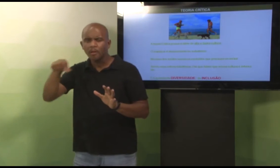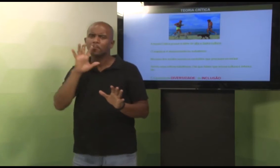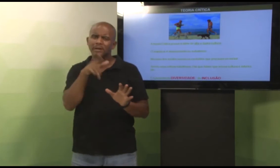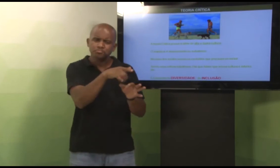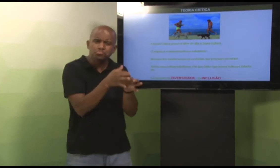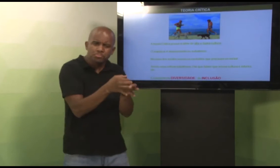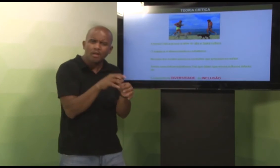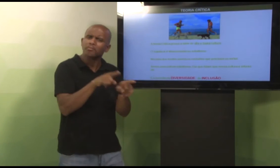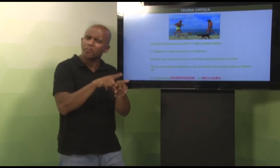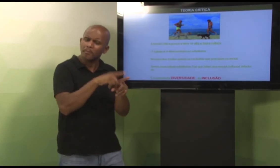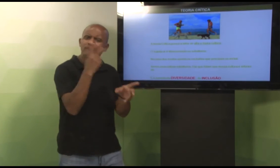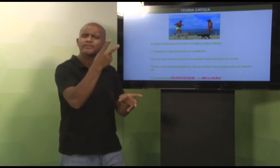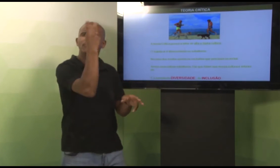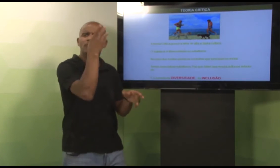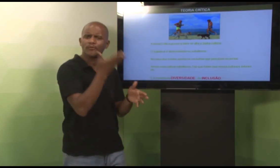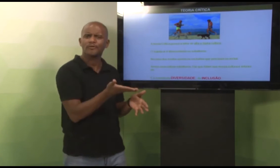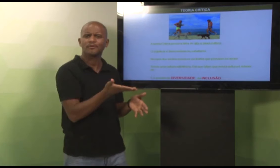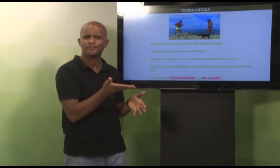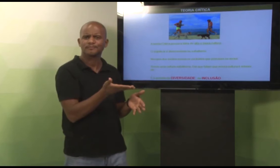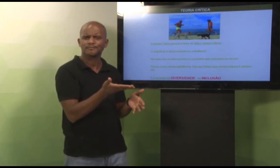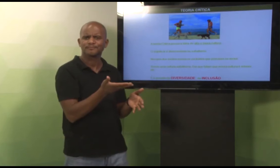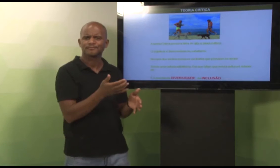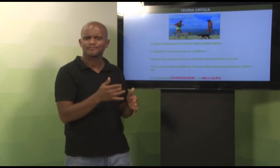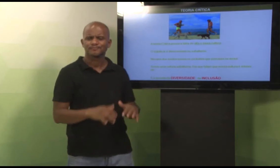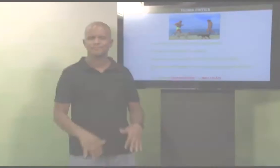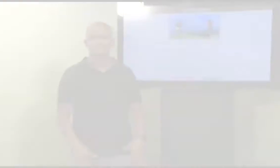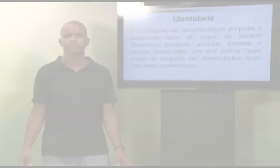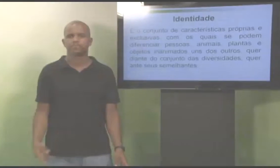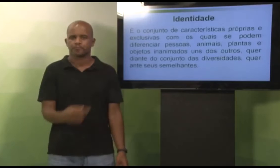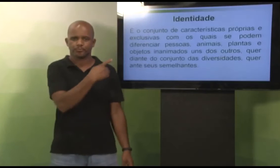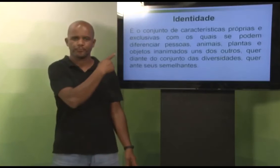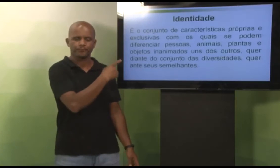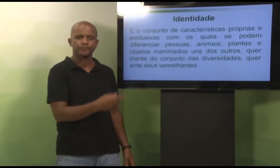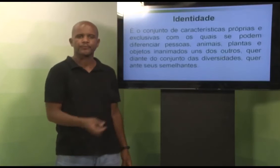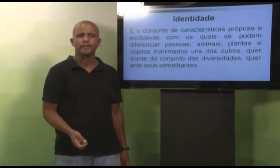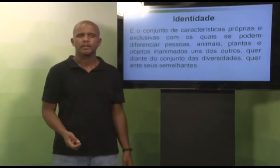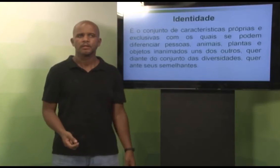tem valor, sim, assim como uma cultura de um grupo minoritário.